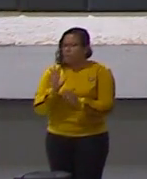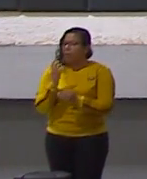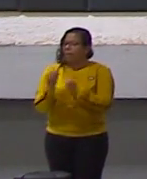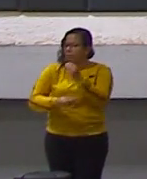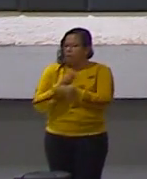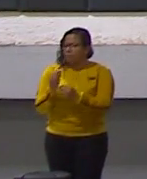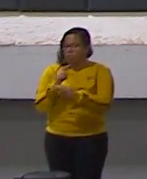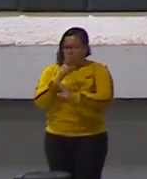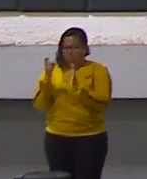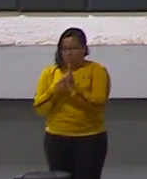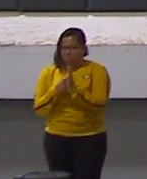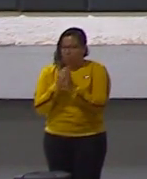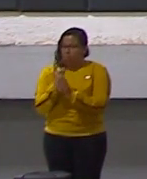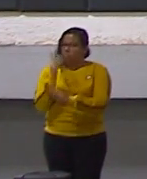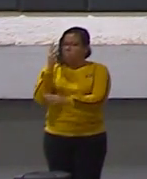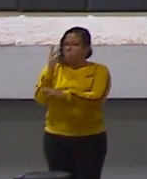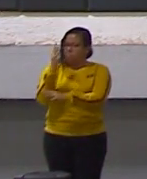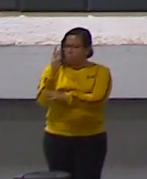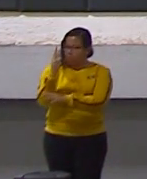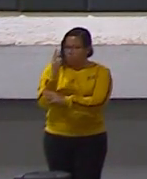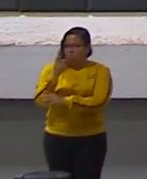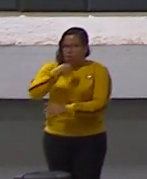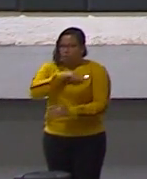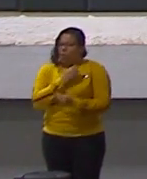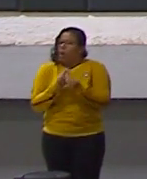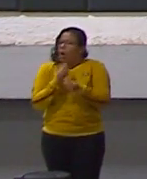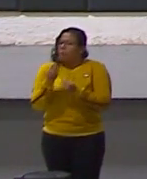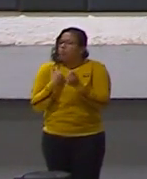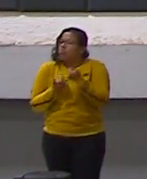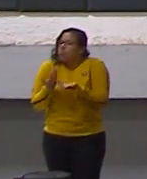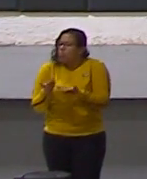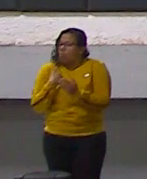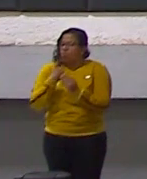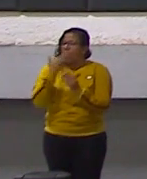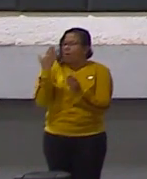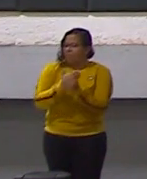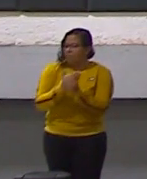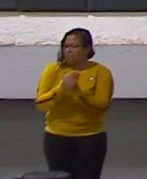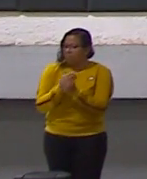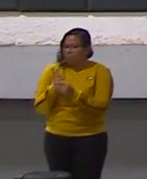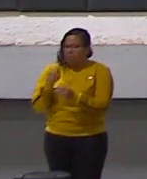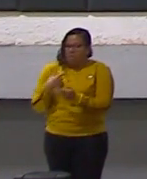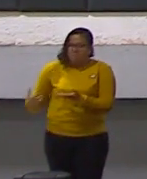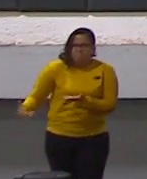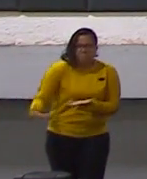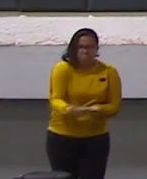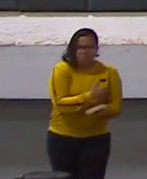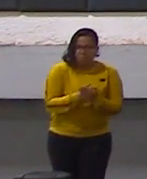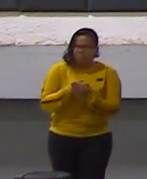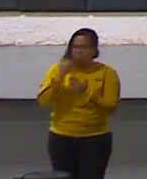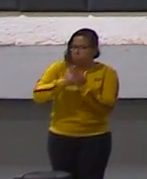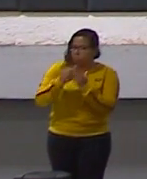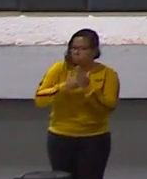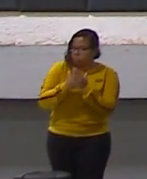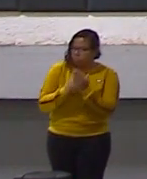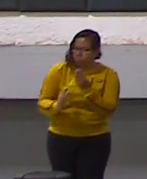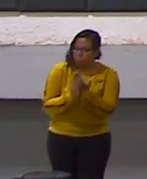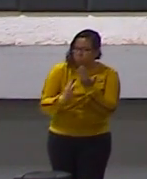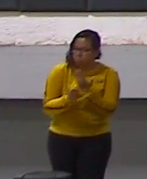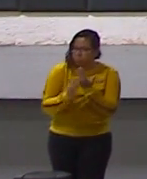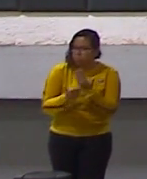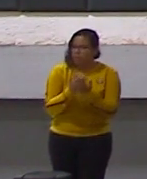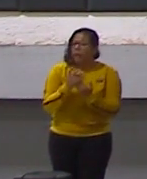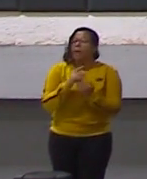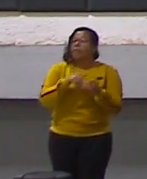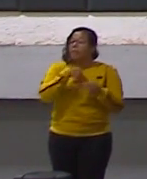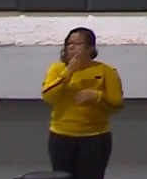cátedras buscamos hacer un archivo conjunto y vamos a encontrarnos en un año o año y medio